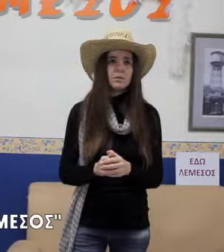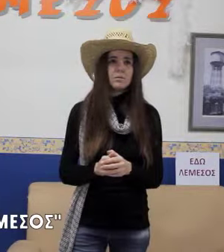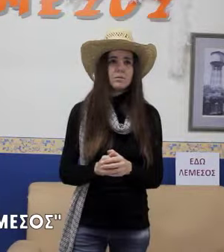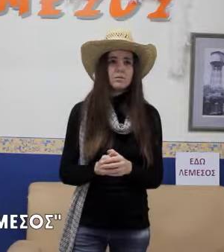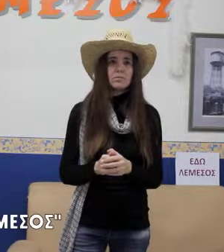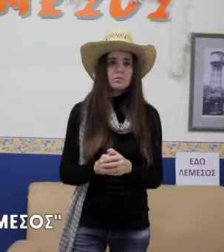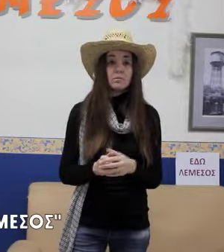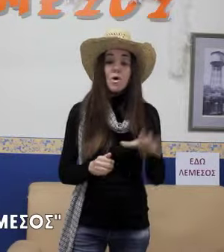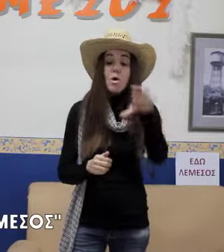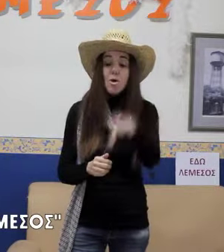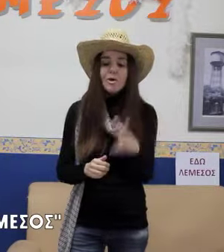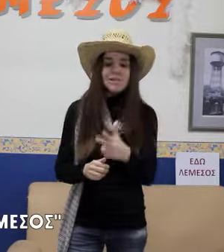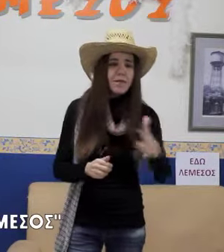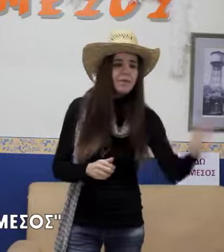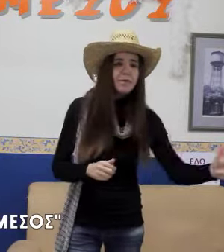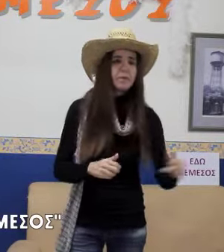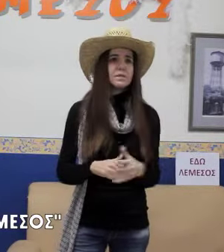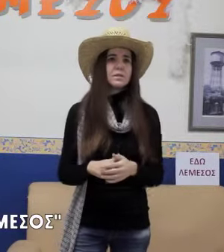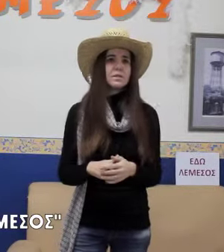χώρο στάθμευσης,